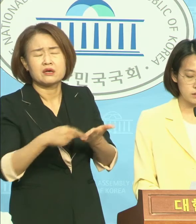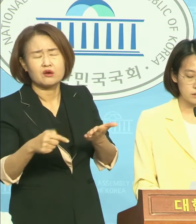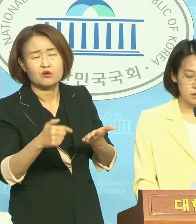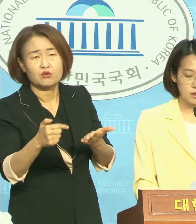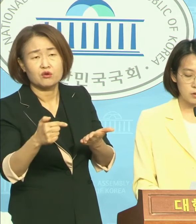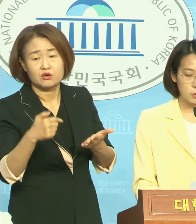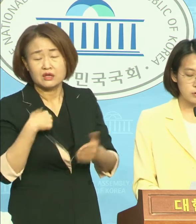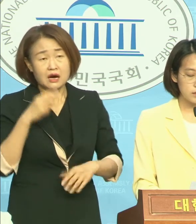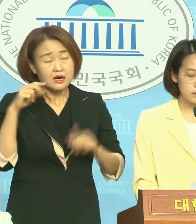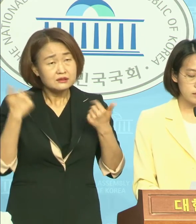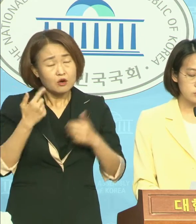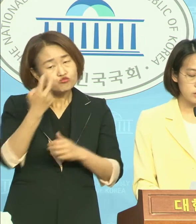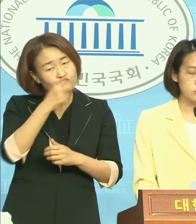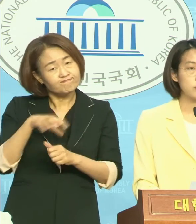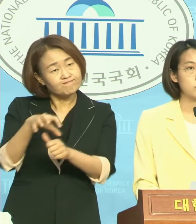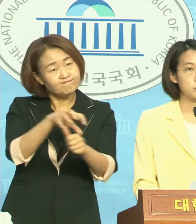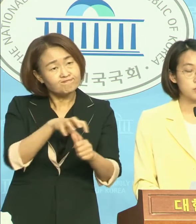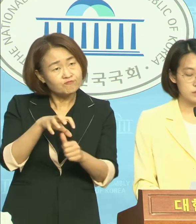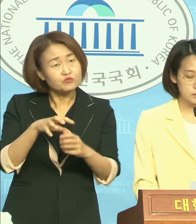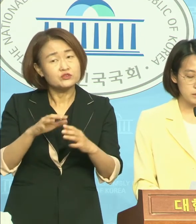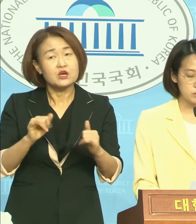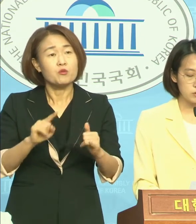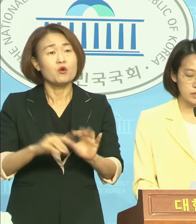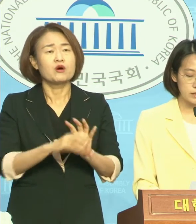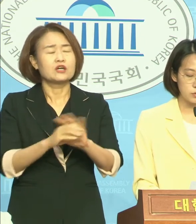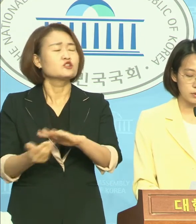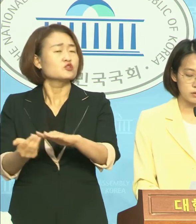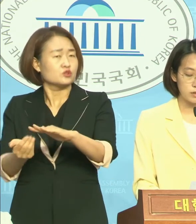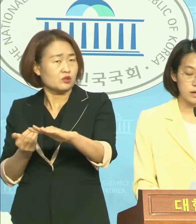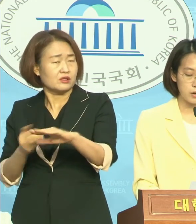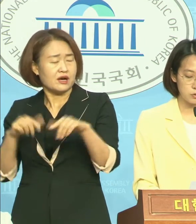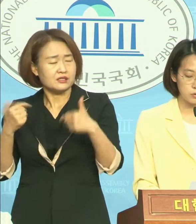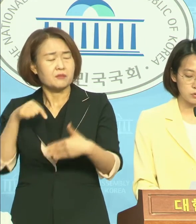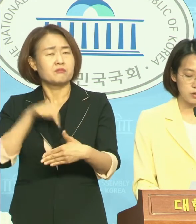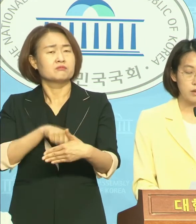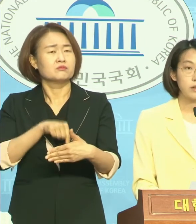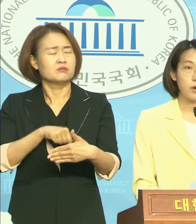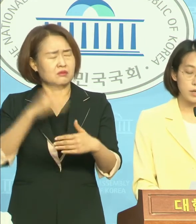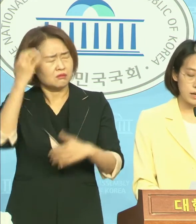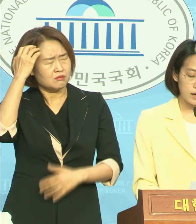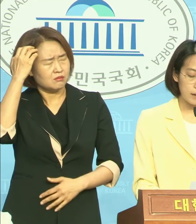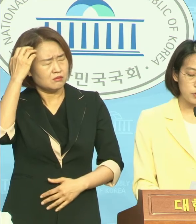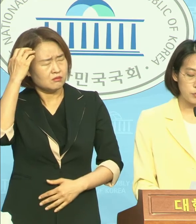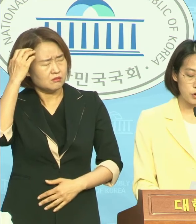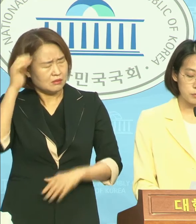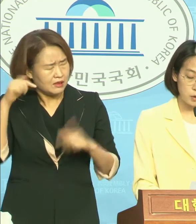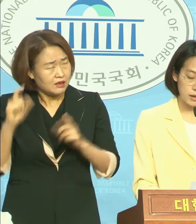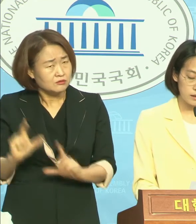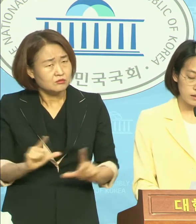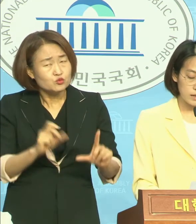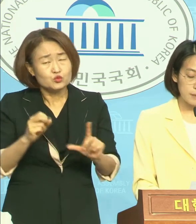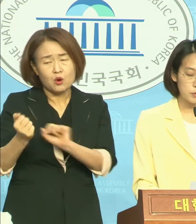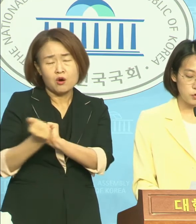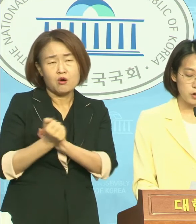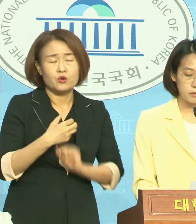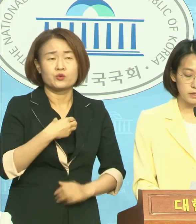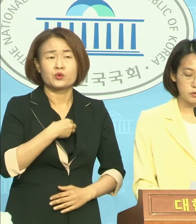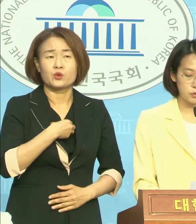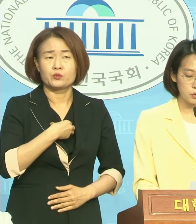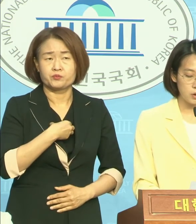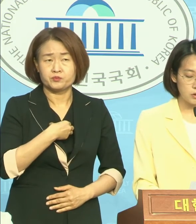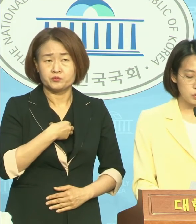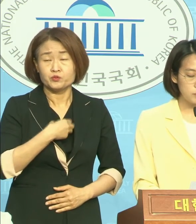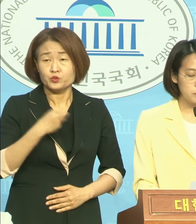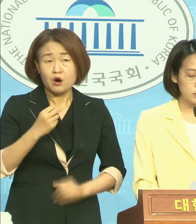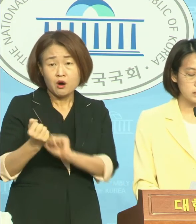사람들은 코로나 일고 이전에도 심리적 재난 속에서 살아왔고 여기에 감염 위험 과 감염 위험을